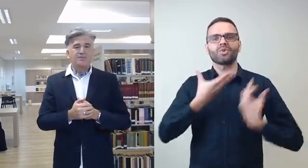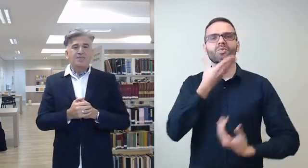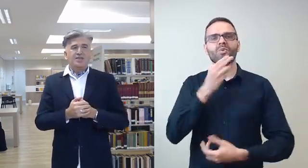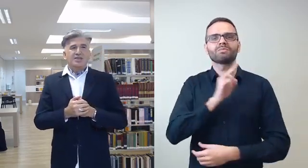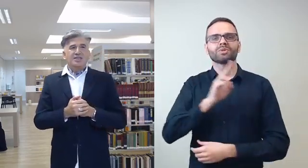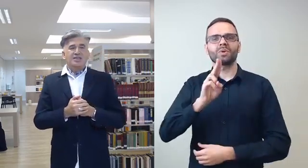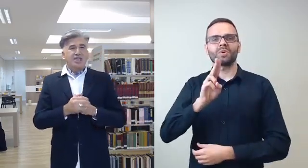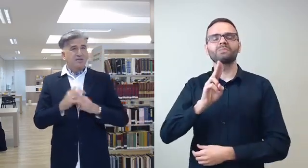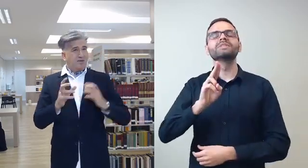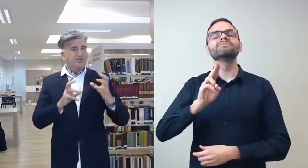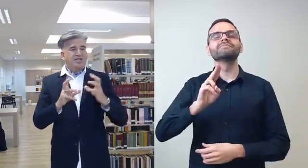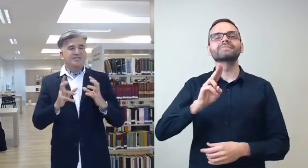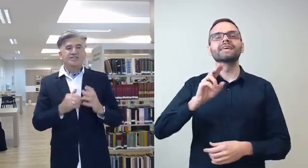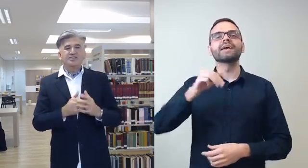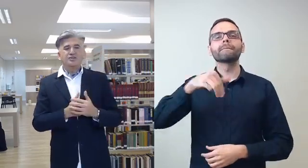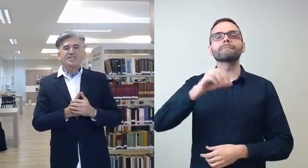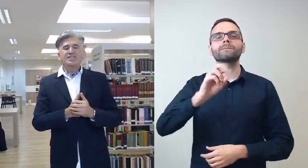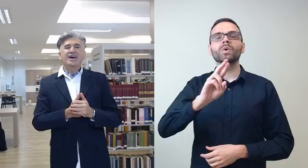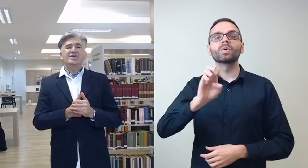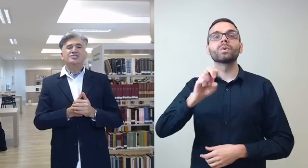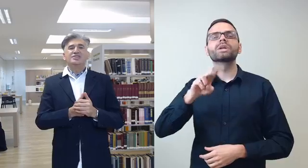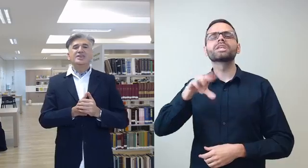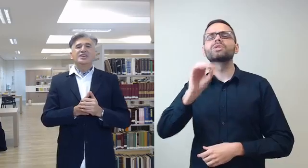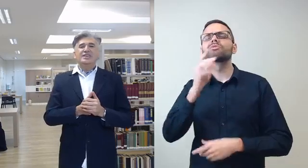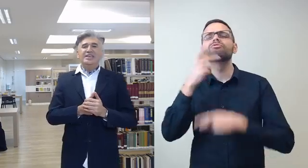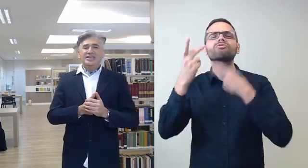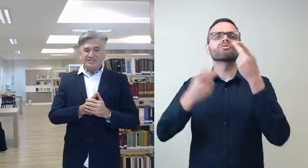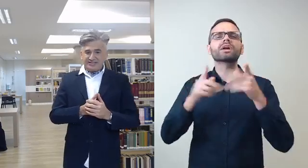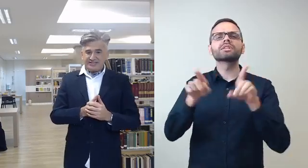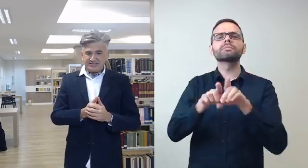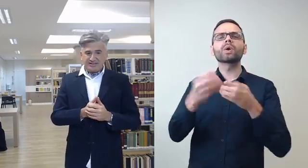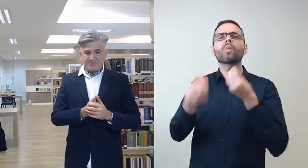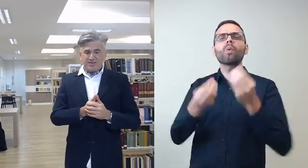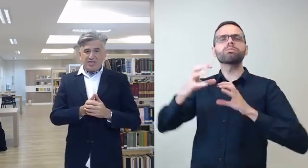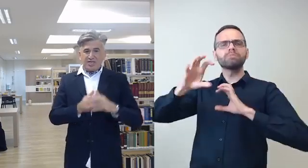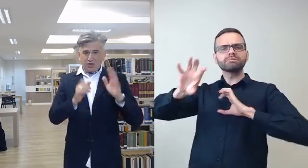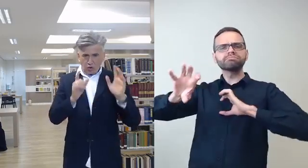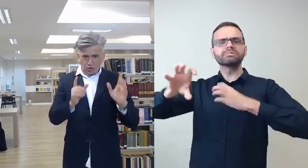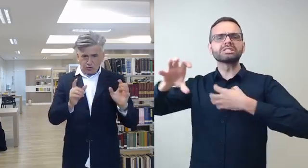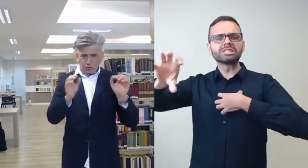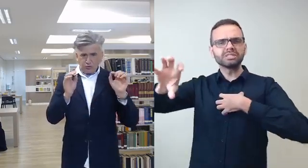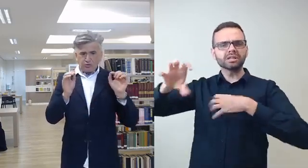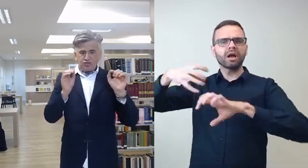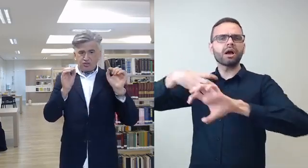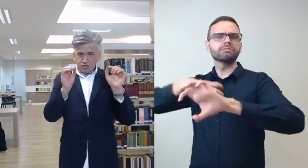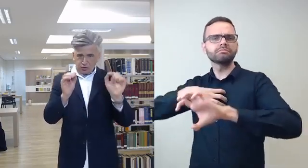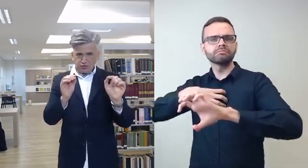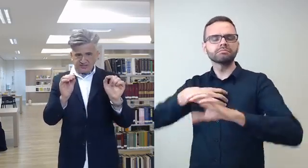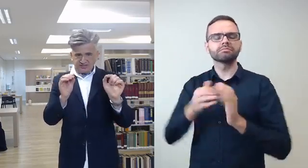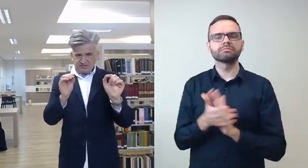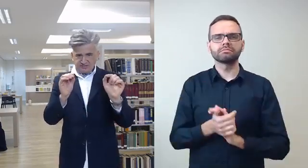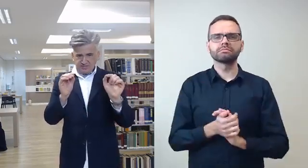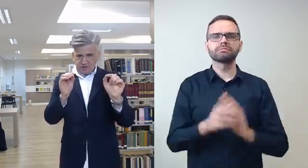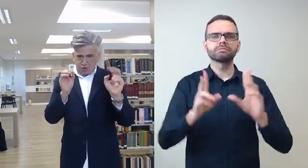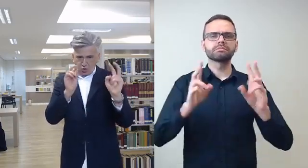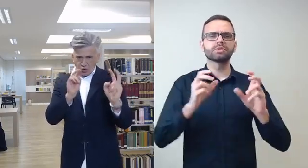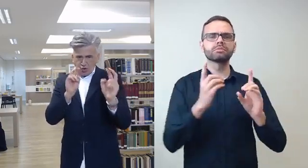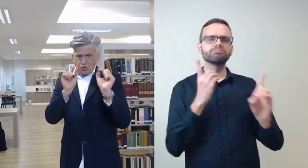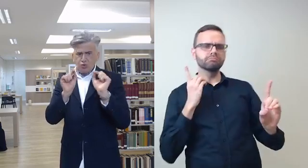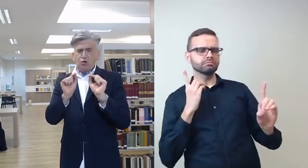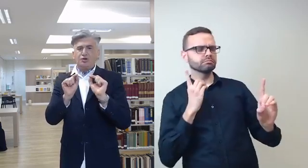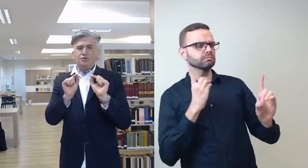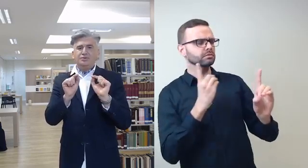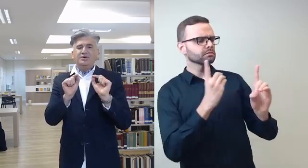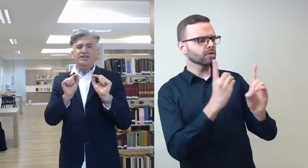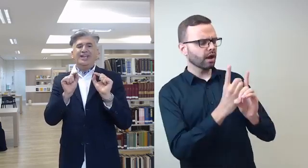poema que lembra muito a questão da alteridade, e ele disse assim: encontro de dois, olho